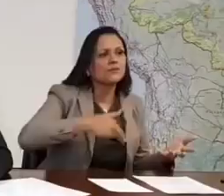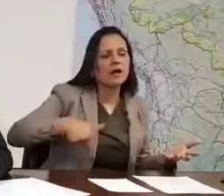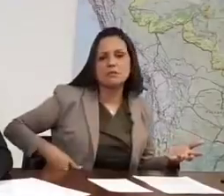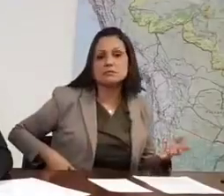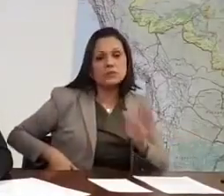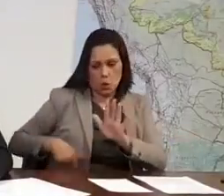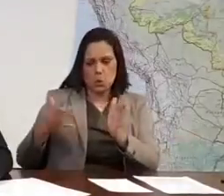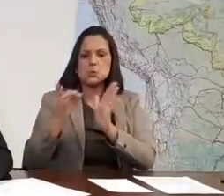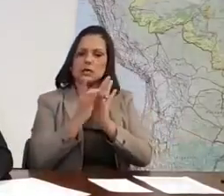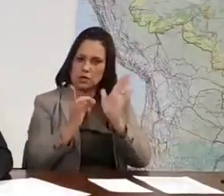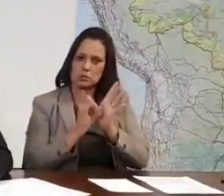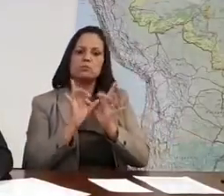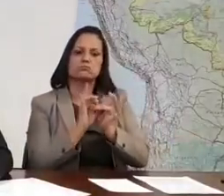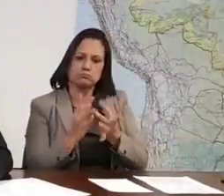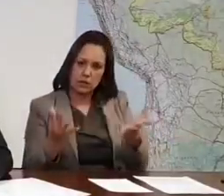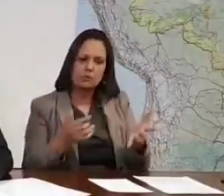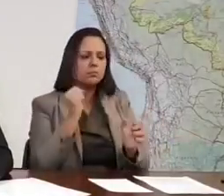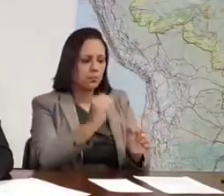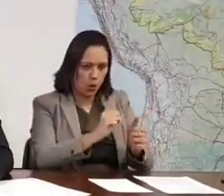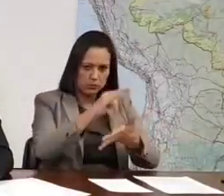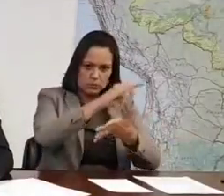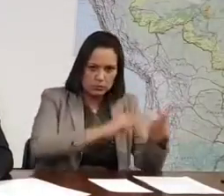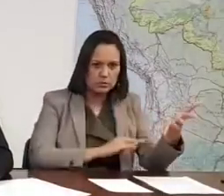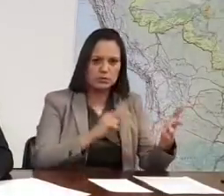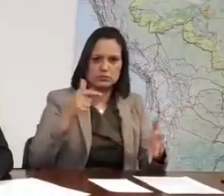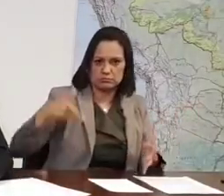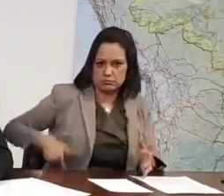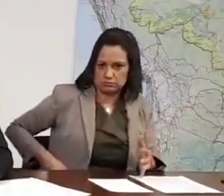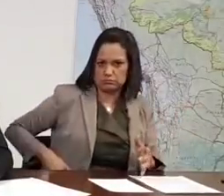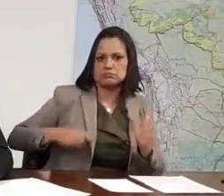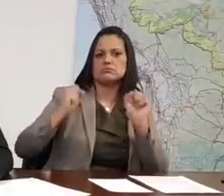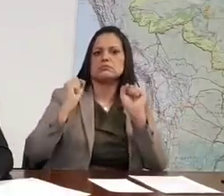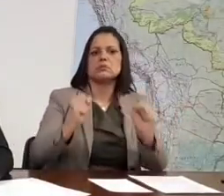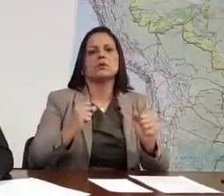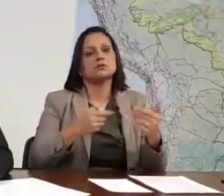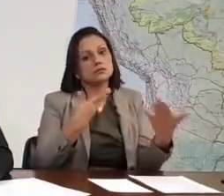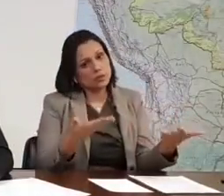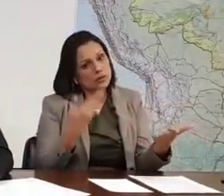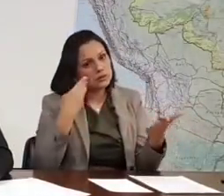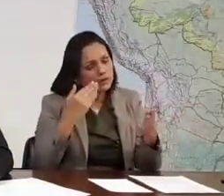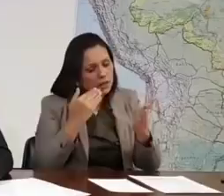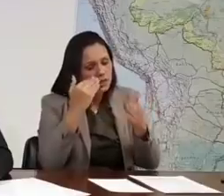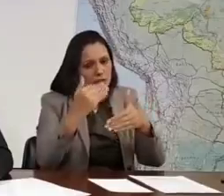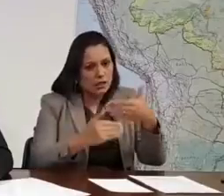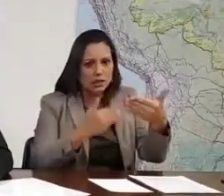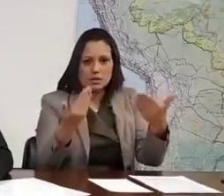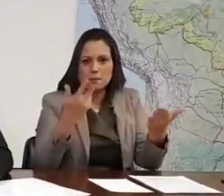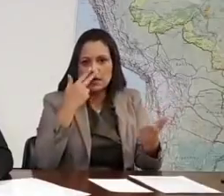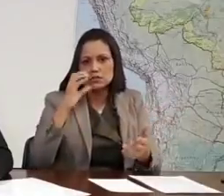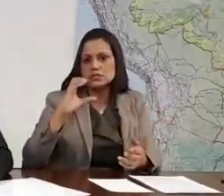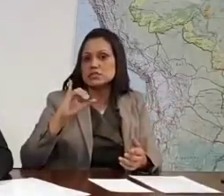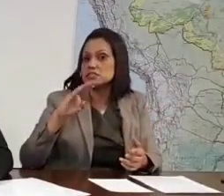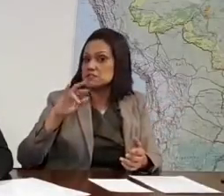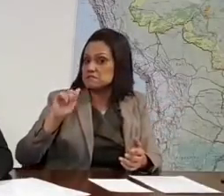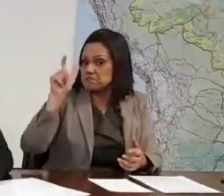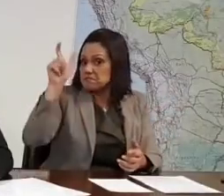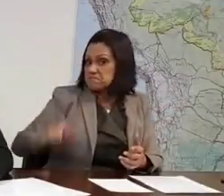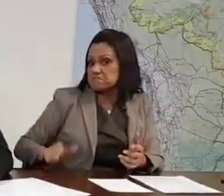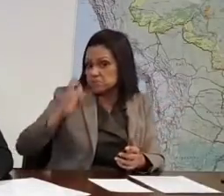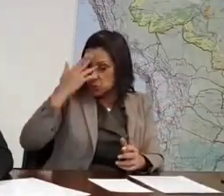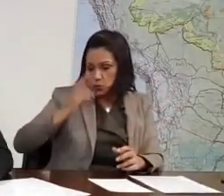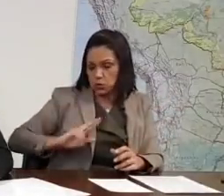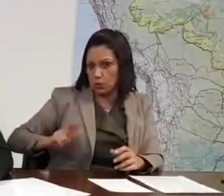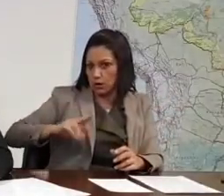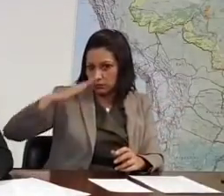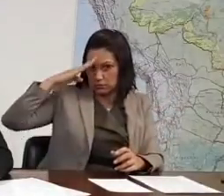garantido a comprovação de efetiva necessidade. Daí ele segue os trâmites como se fosse um civil, né? Que busca